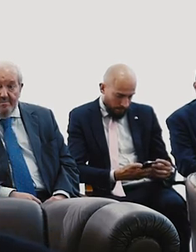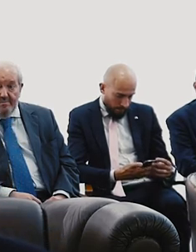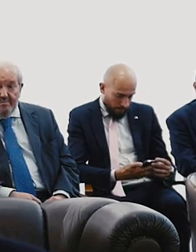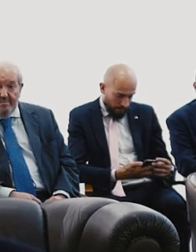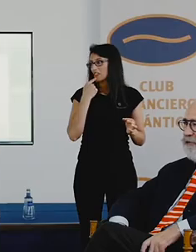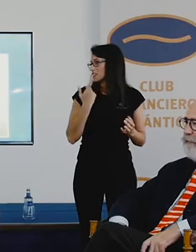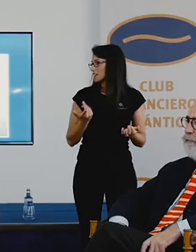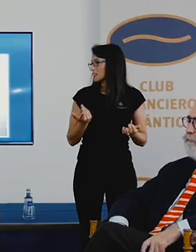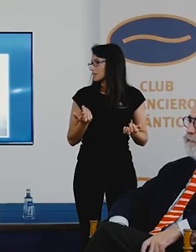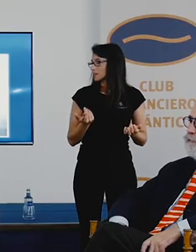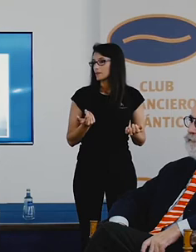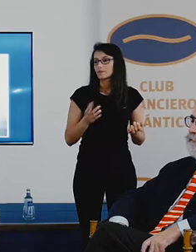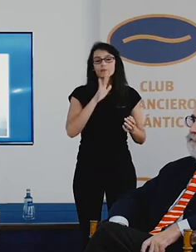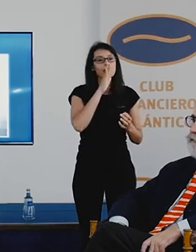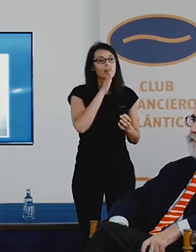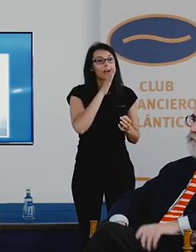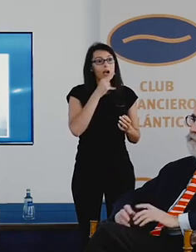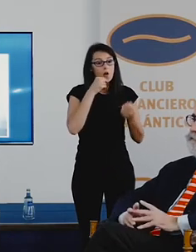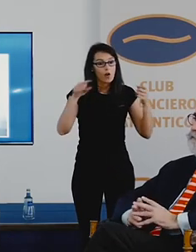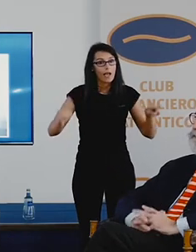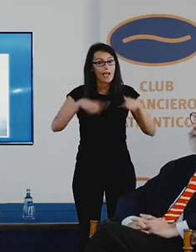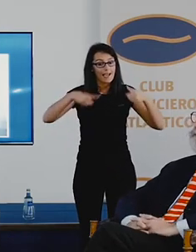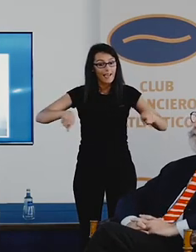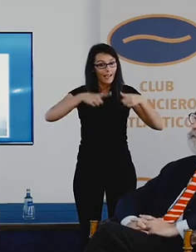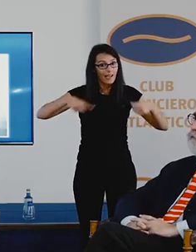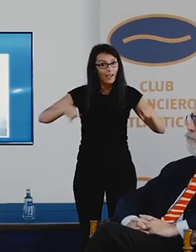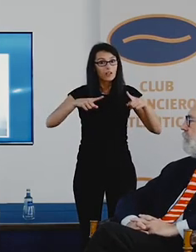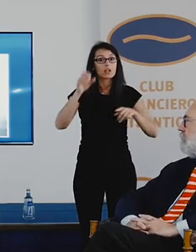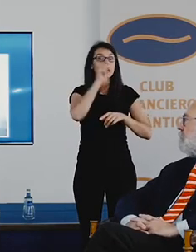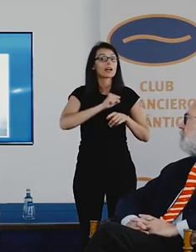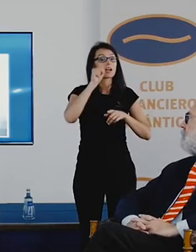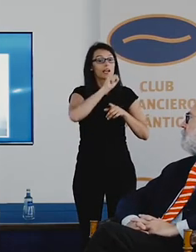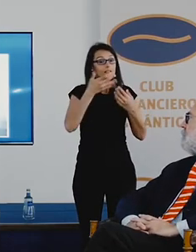pero tenemos el himno, que es una canción inclusiva